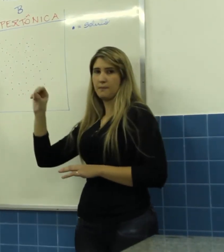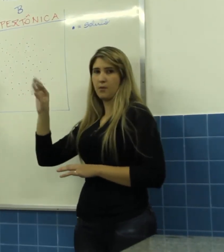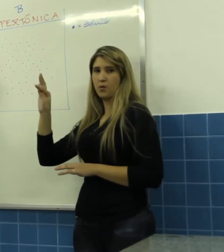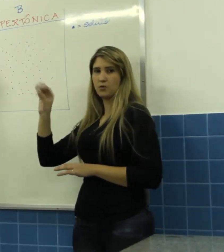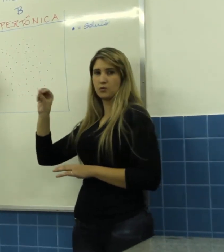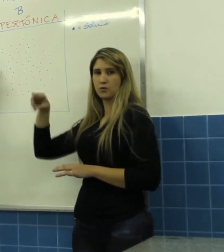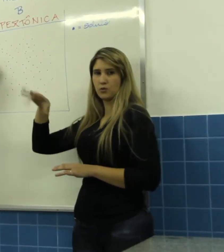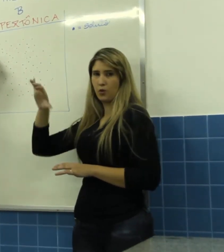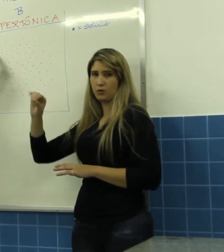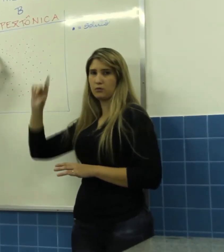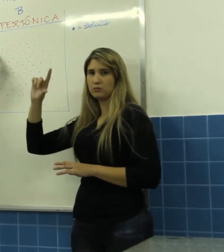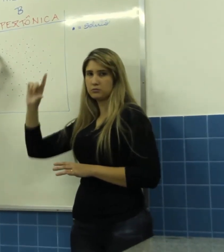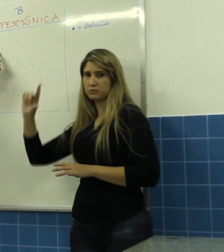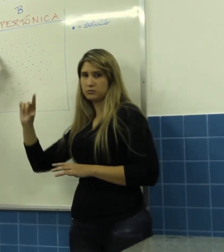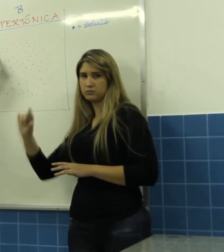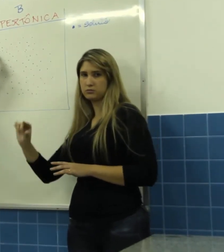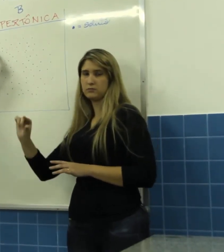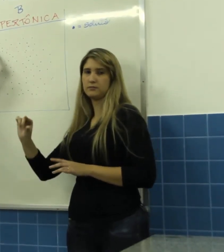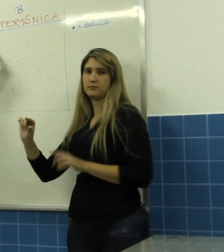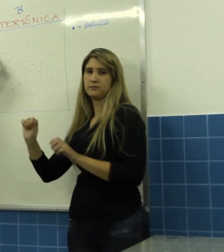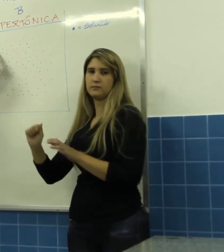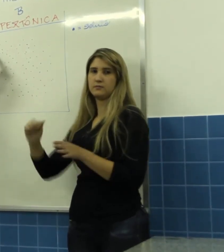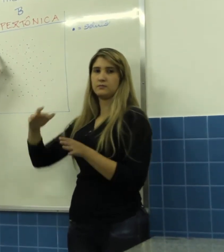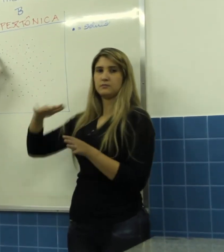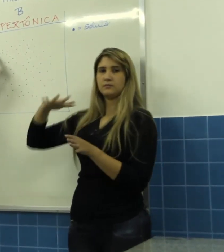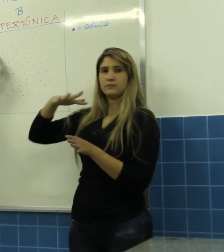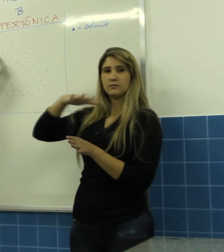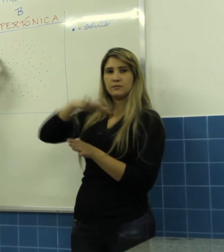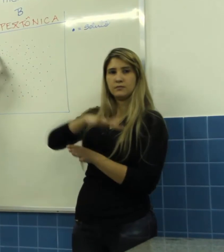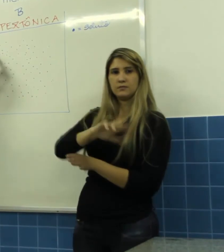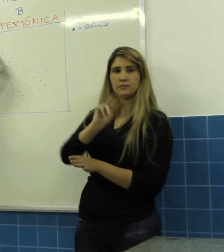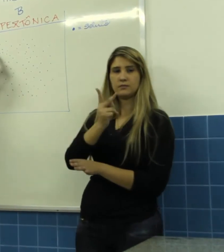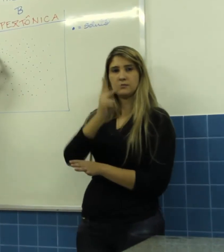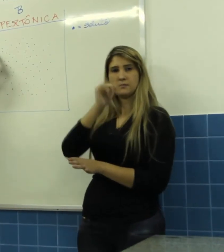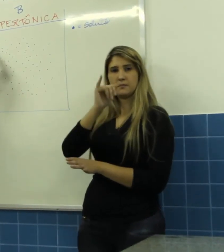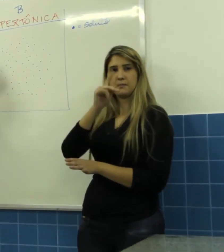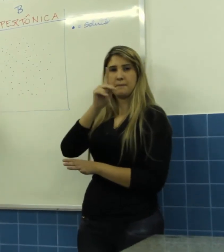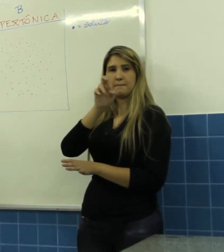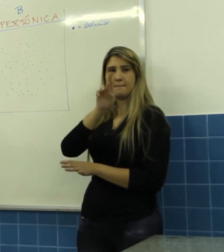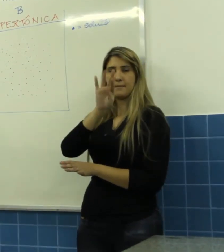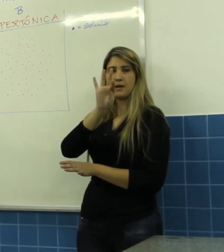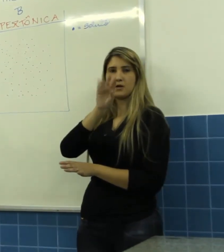hipotônica para a solução hipertônica.